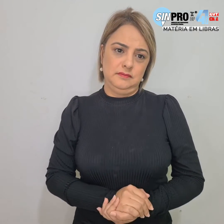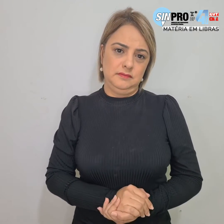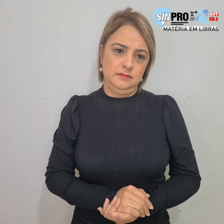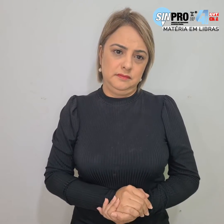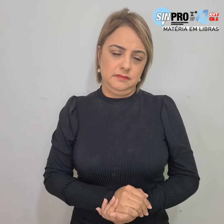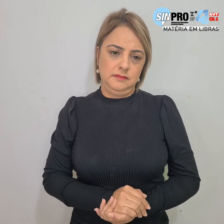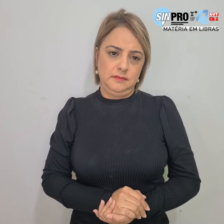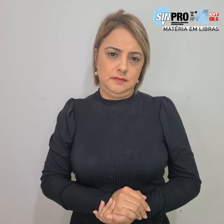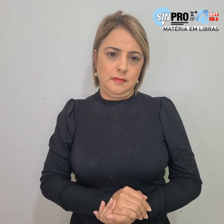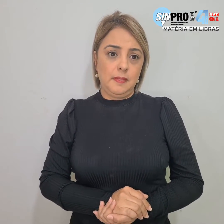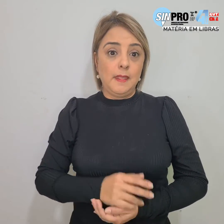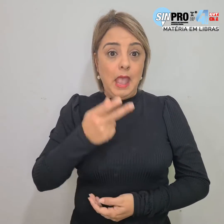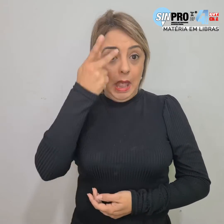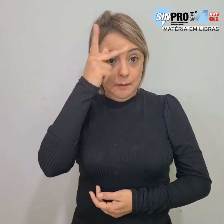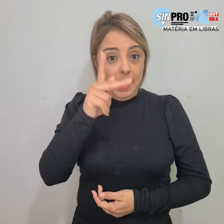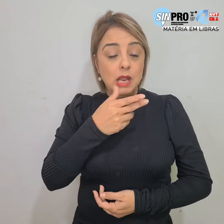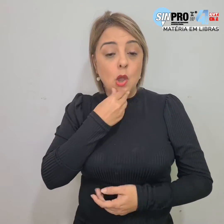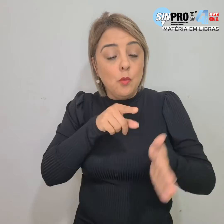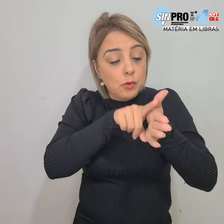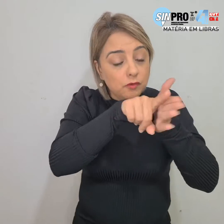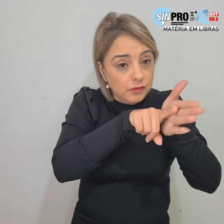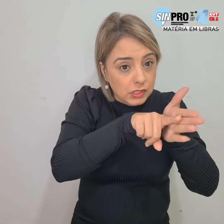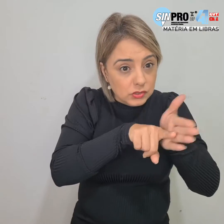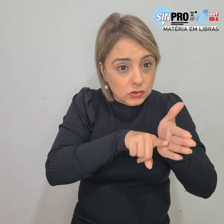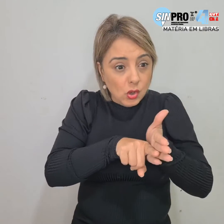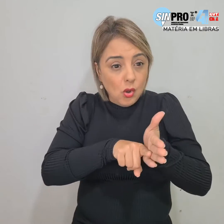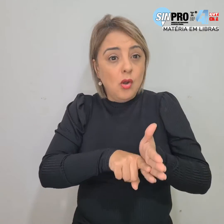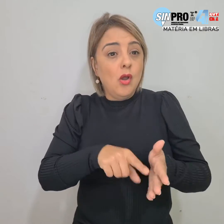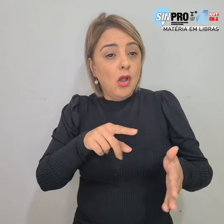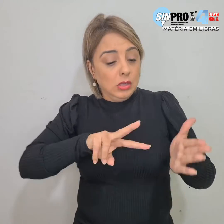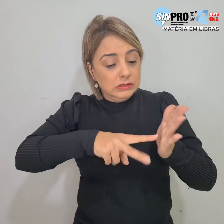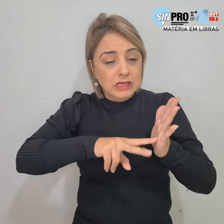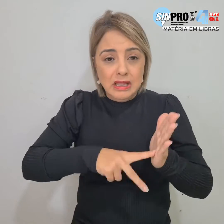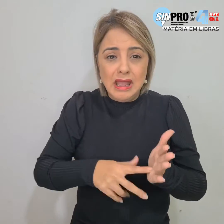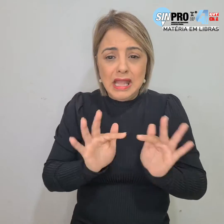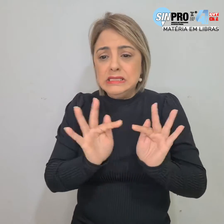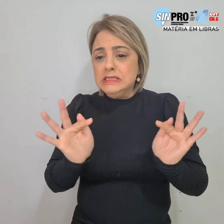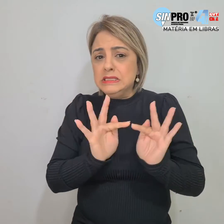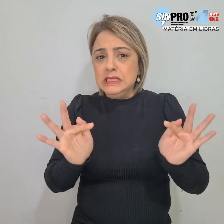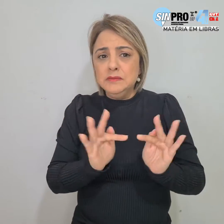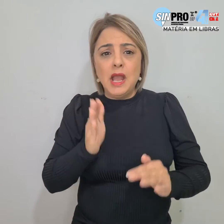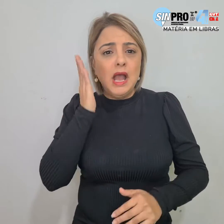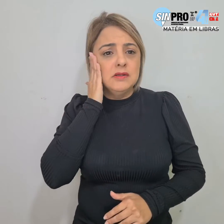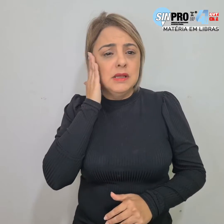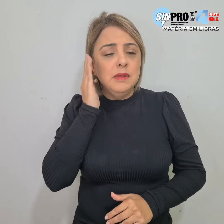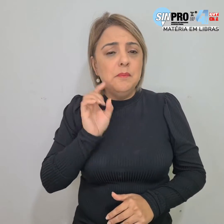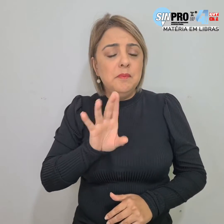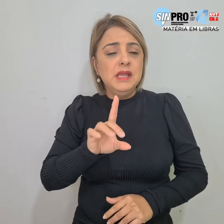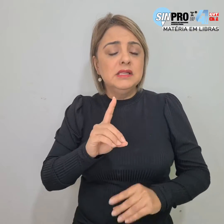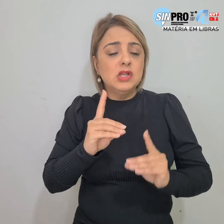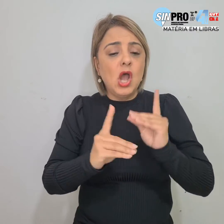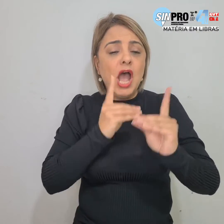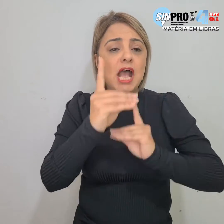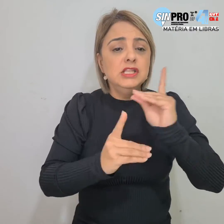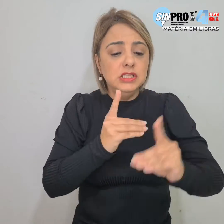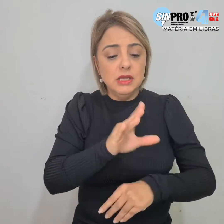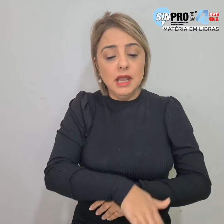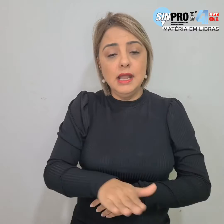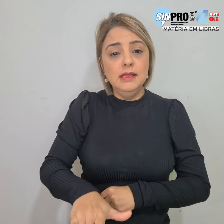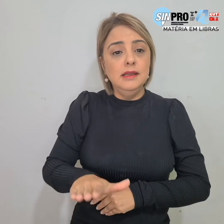Para Cássio, a justificativa do sindicato é também simplória ao considerar apenas a dinâmica das crianças diante o cenário da epidemia